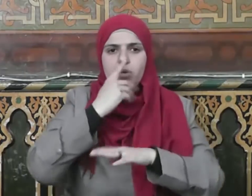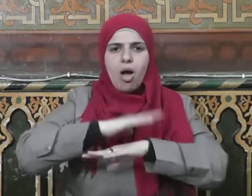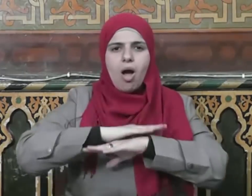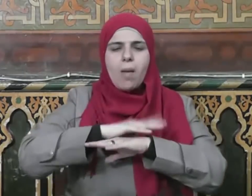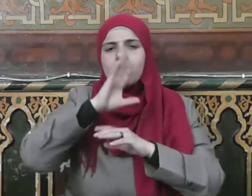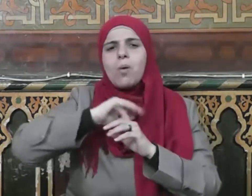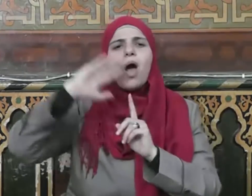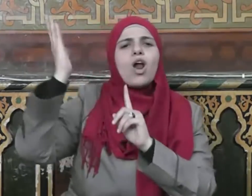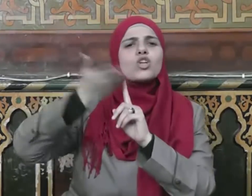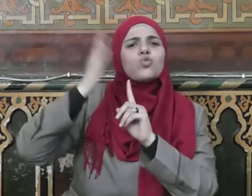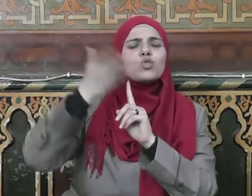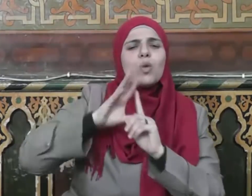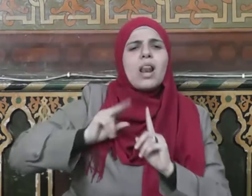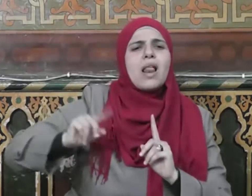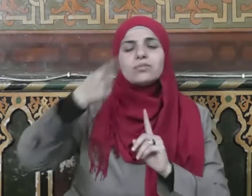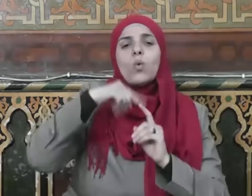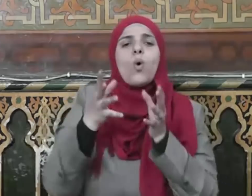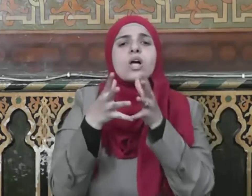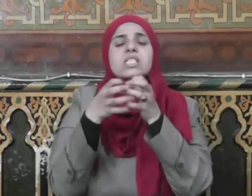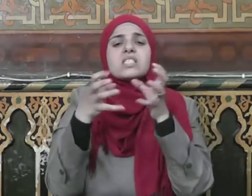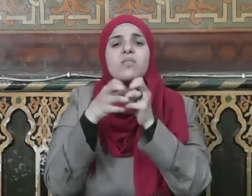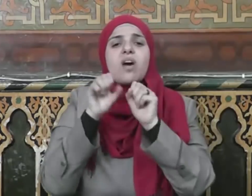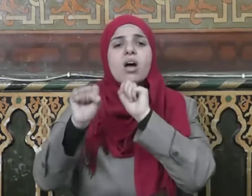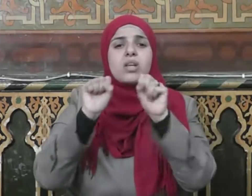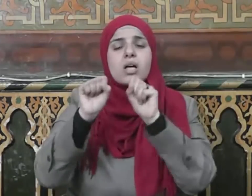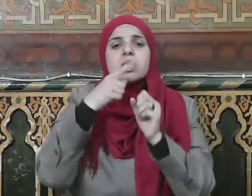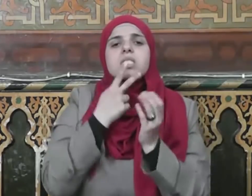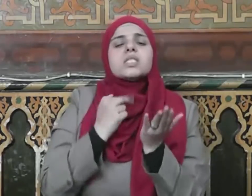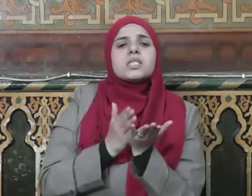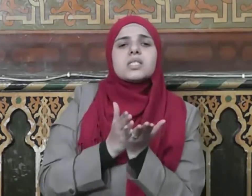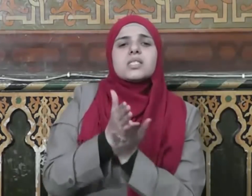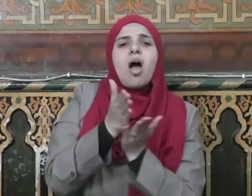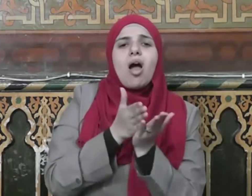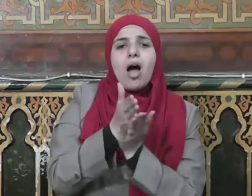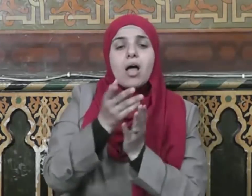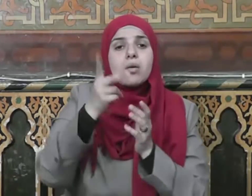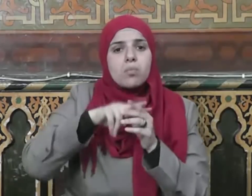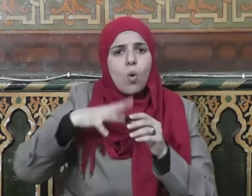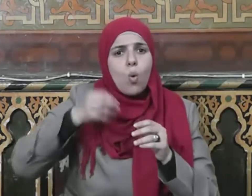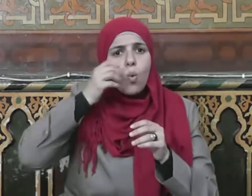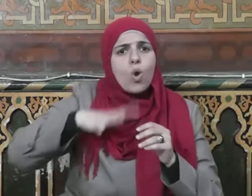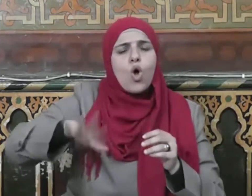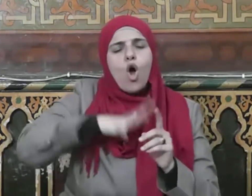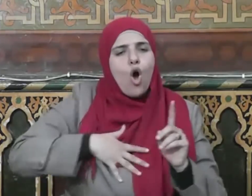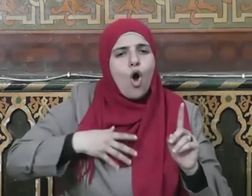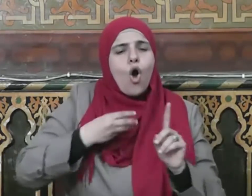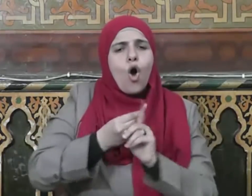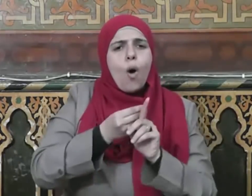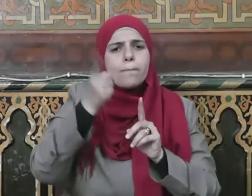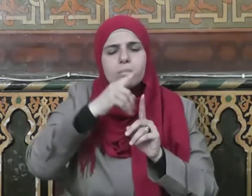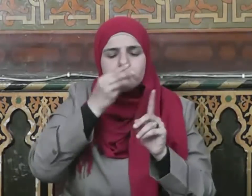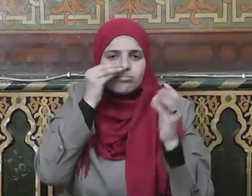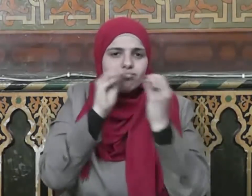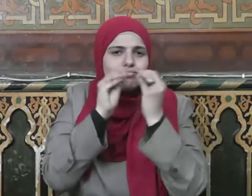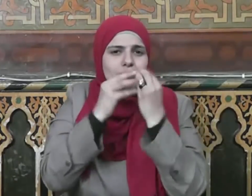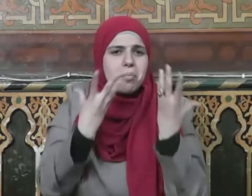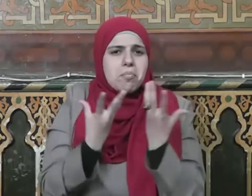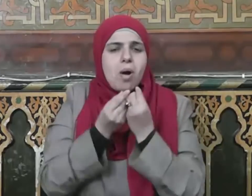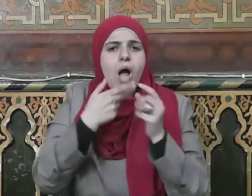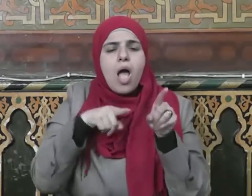المرسلين وصفة من صفات الصالحين، به تسود المحبة والمودة والإخاء بين